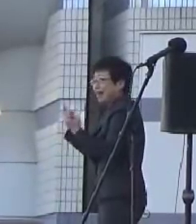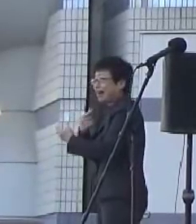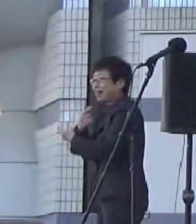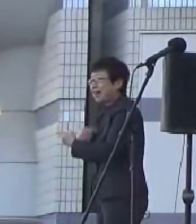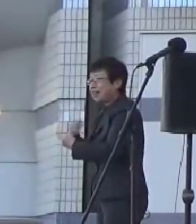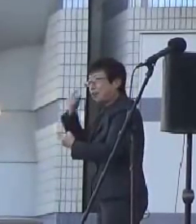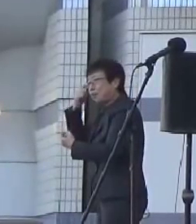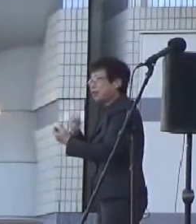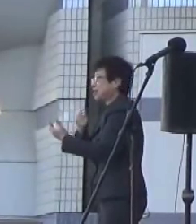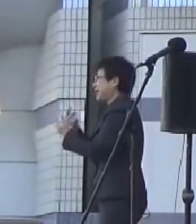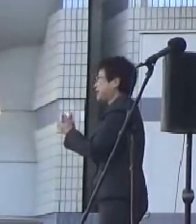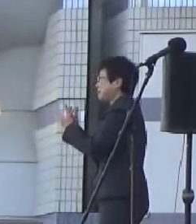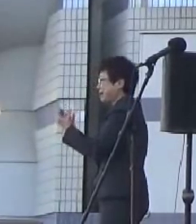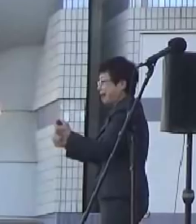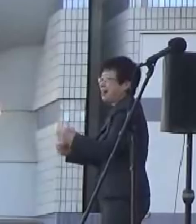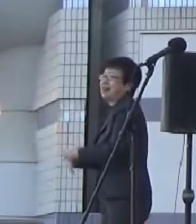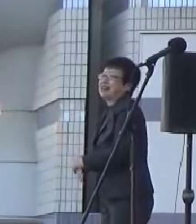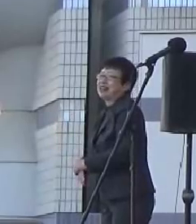動に参加しました。